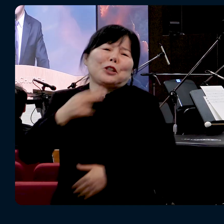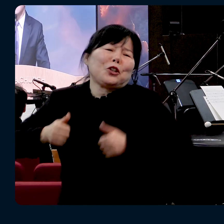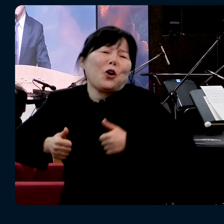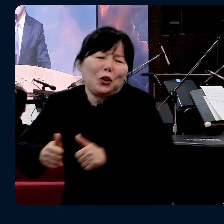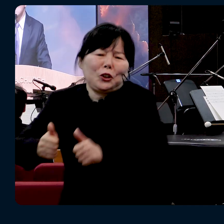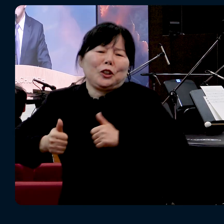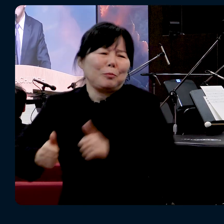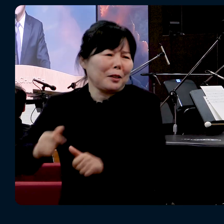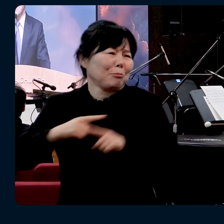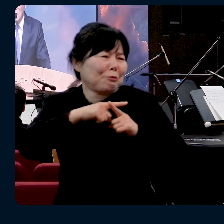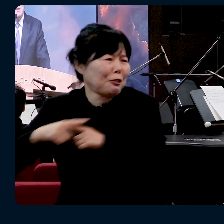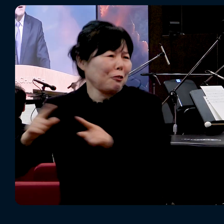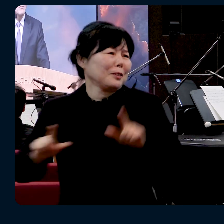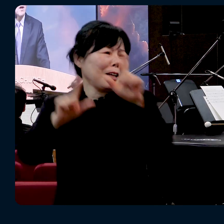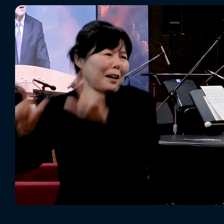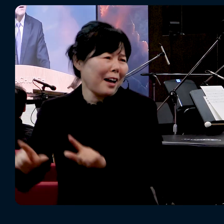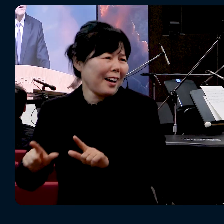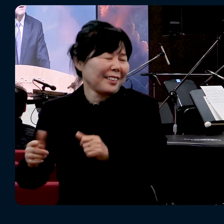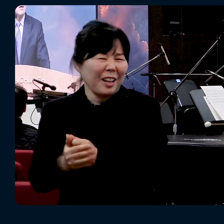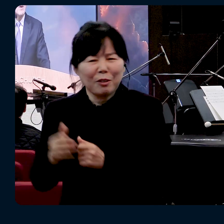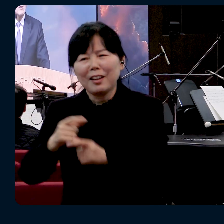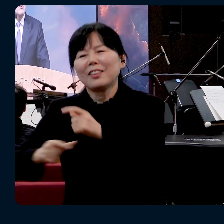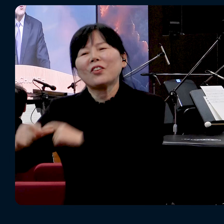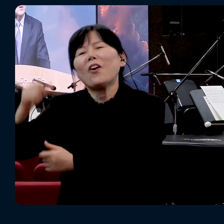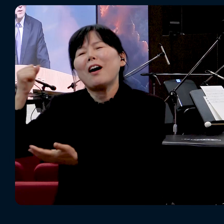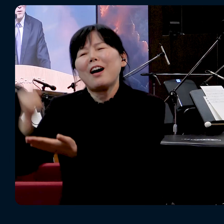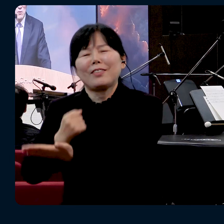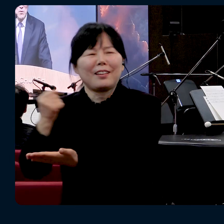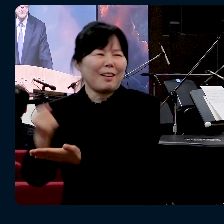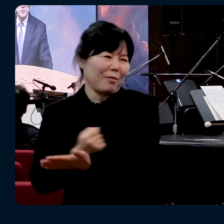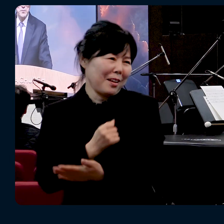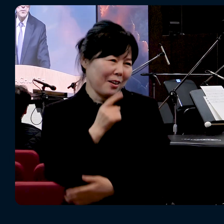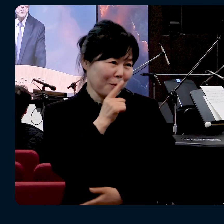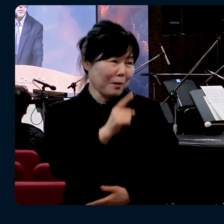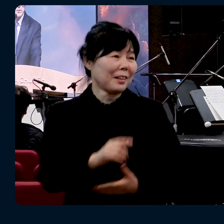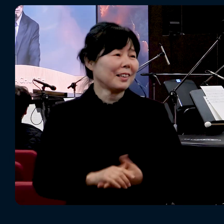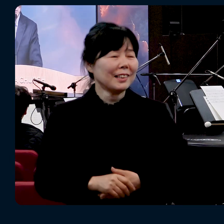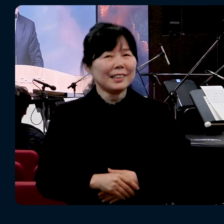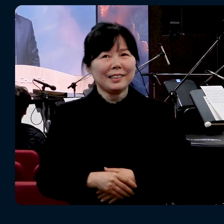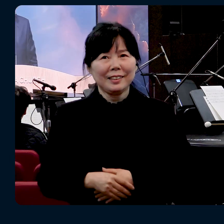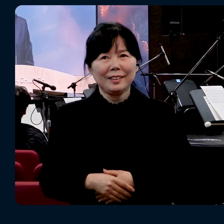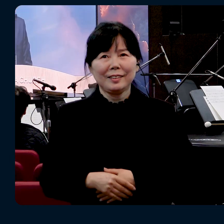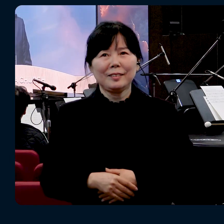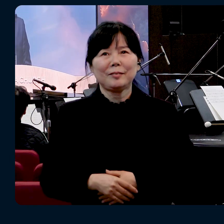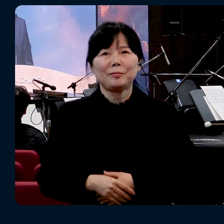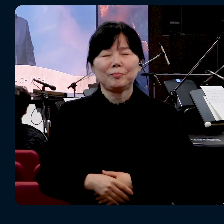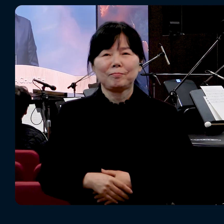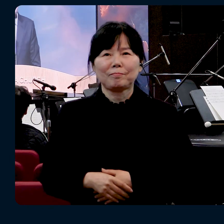그리고 이렇게 됐으니 얼마나 더 안타깝겠어요. 그렇죠? 더 안타깝다, 이렇게 말할 수도 있다는 거죠.